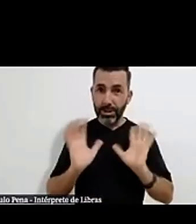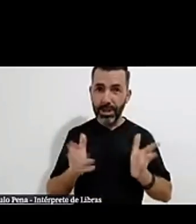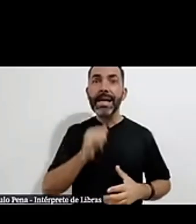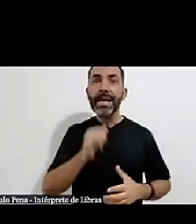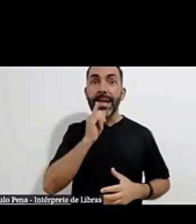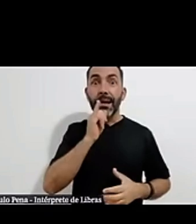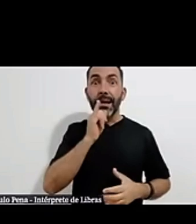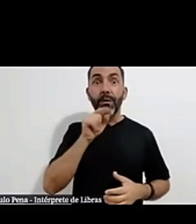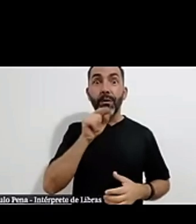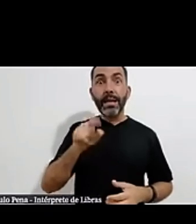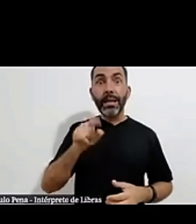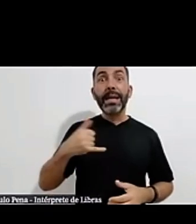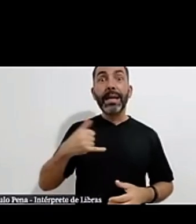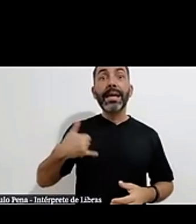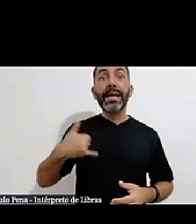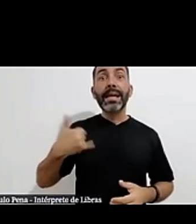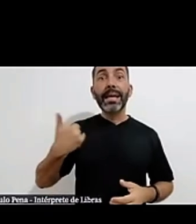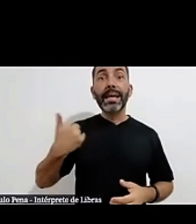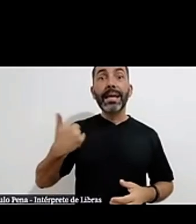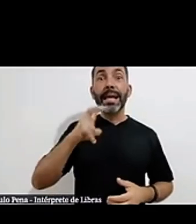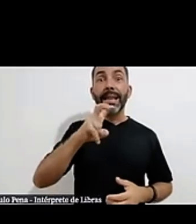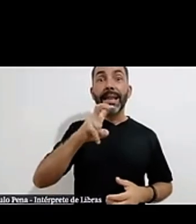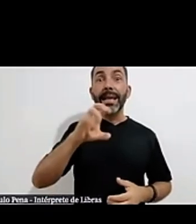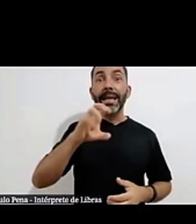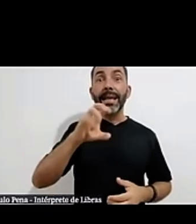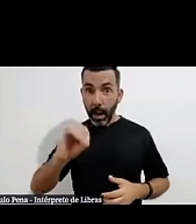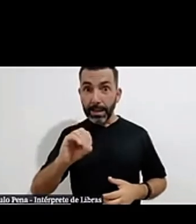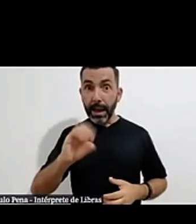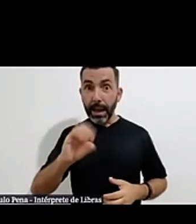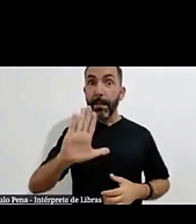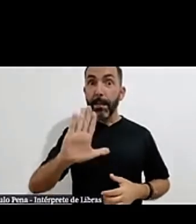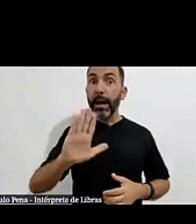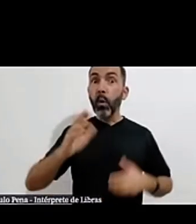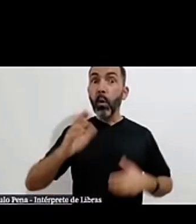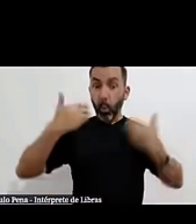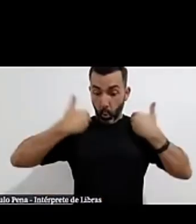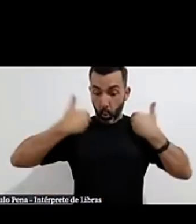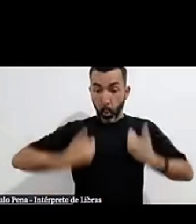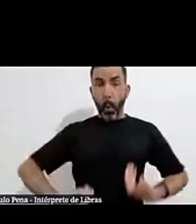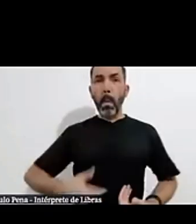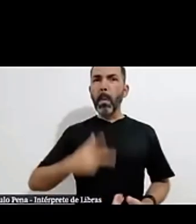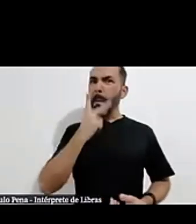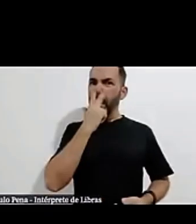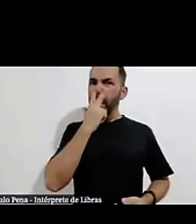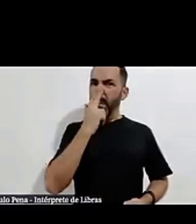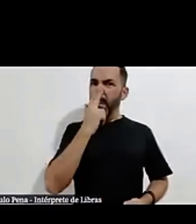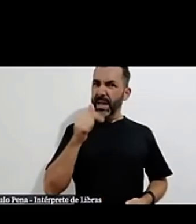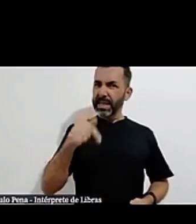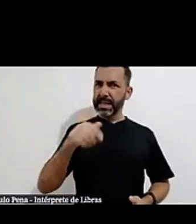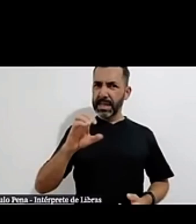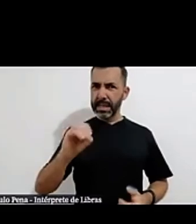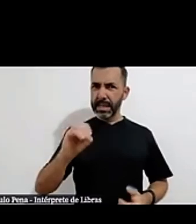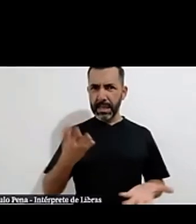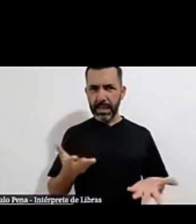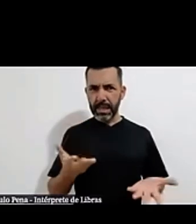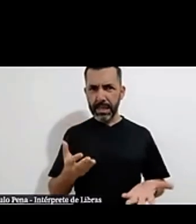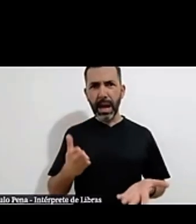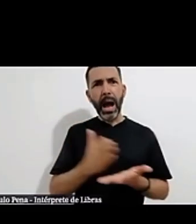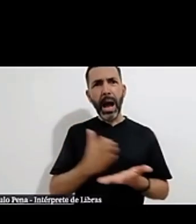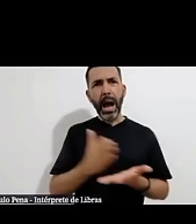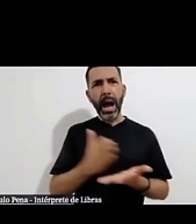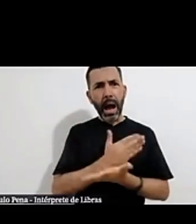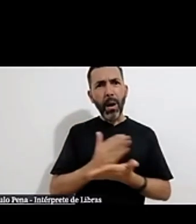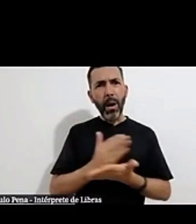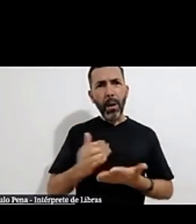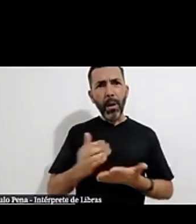cronológica. Você tem 50 anos, mas a sua idade biológica é 70, 80, até 90